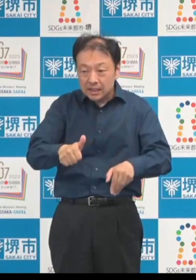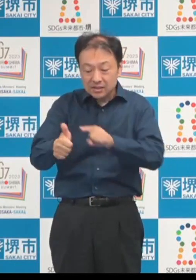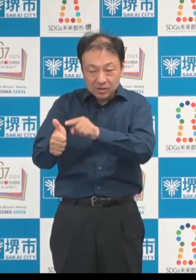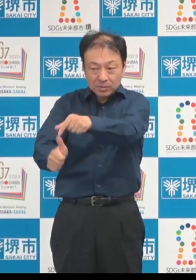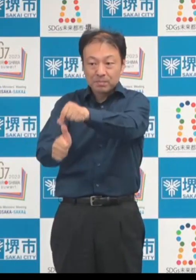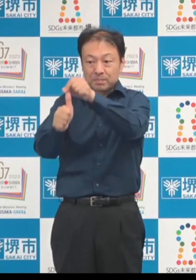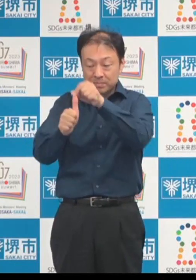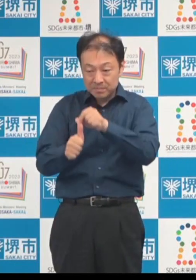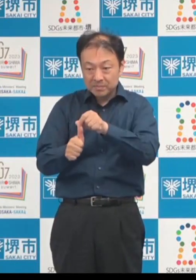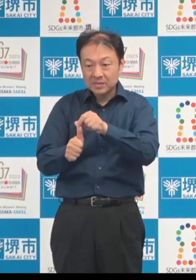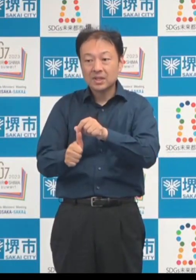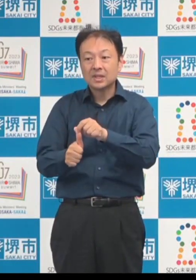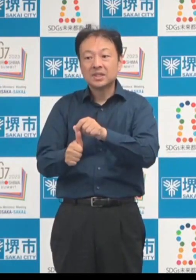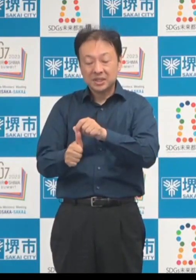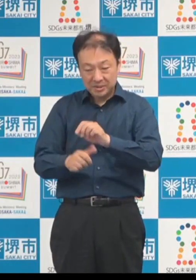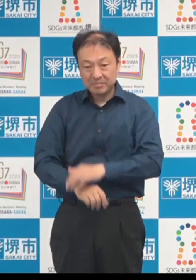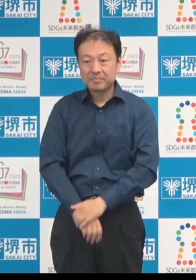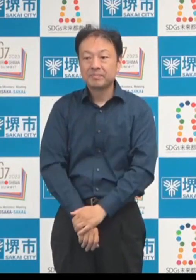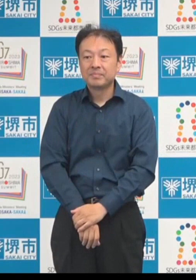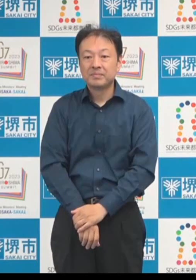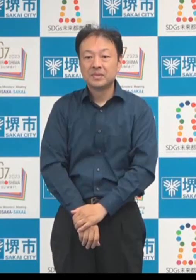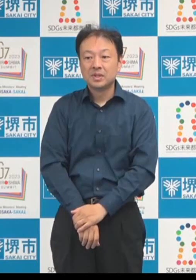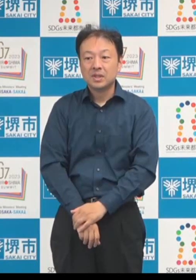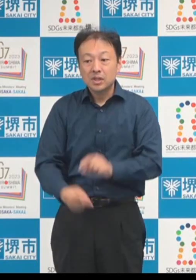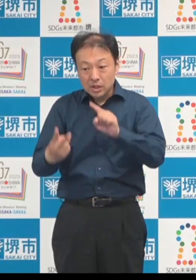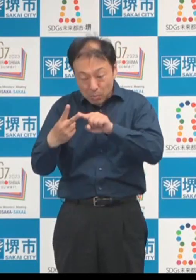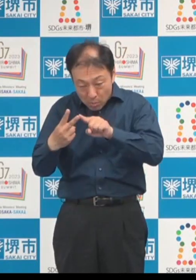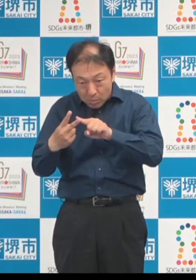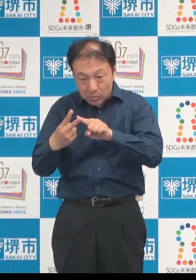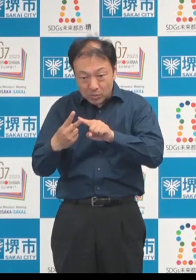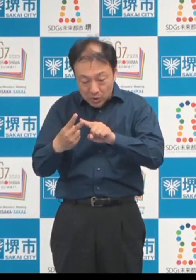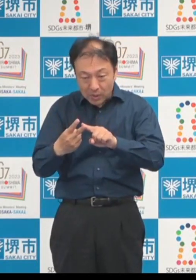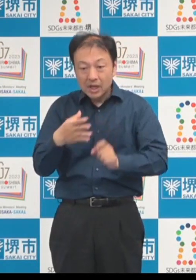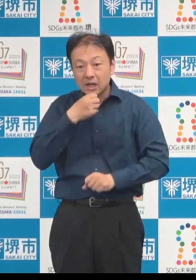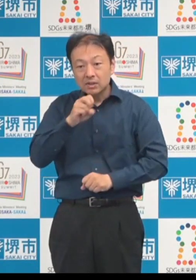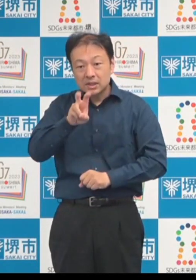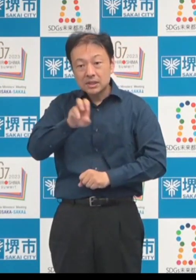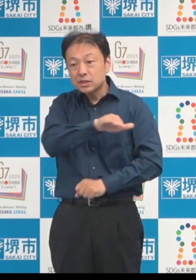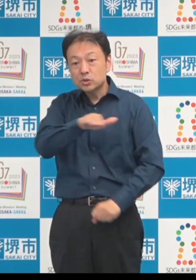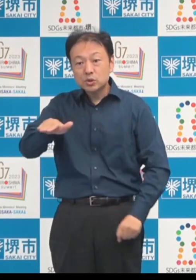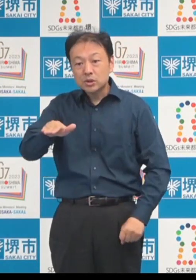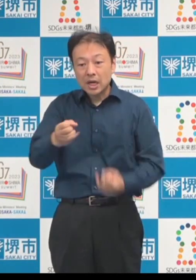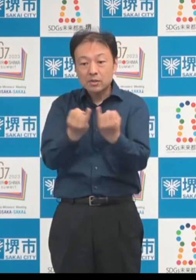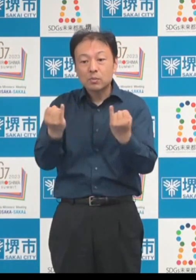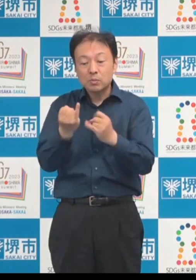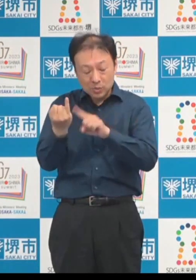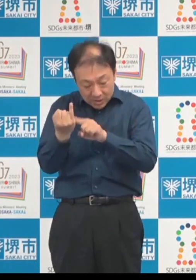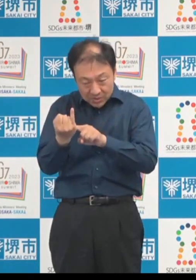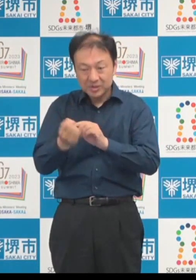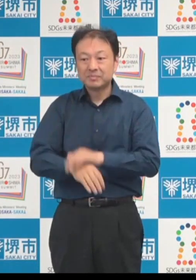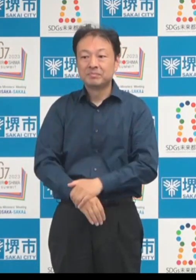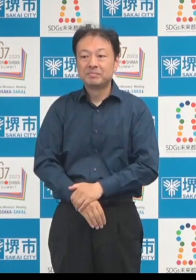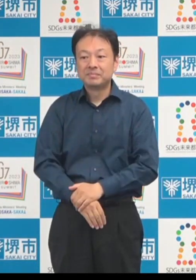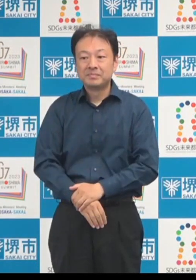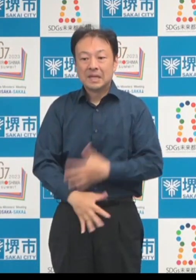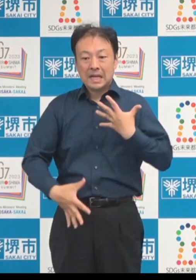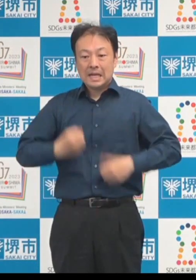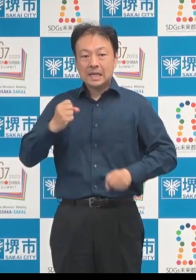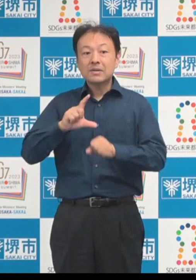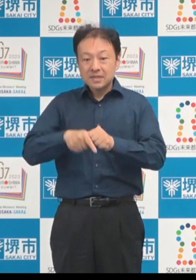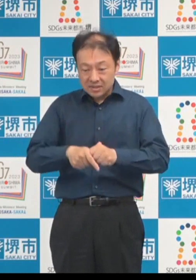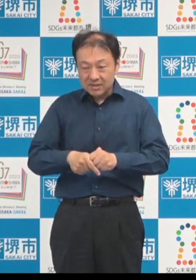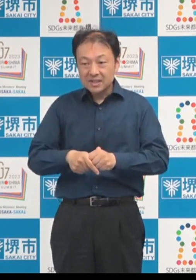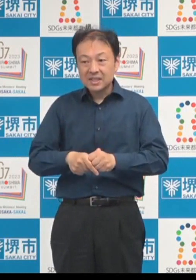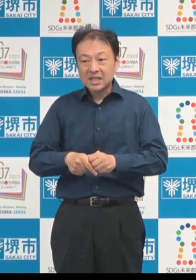ております。もう一人がですね、20代の女性の方なんですけれども、学生の時にですね、スタートアップ企業に働いておられた